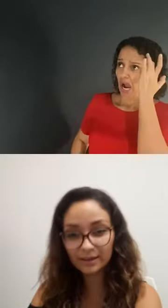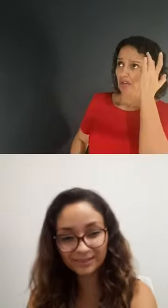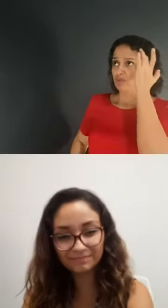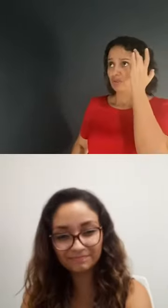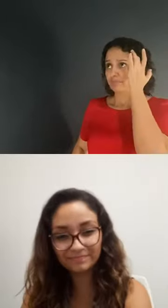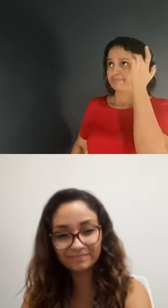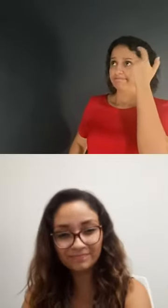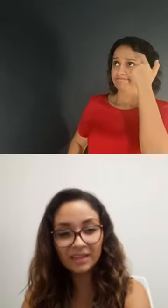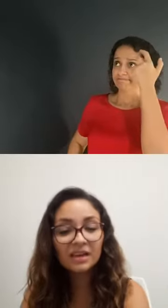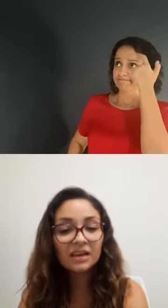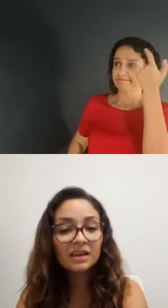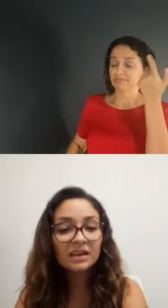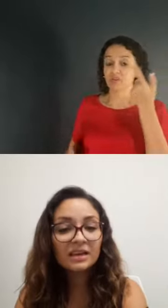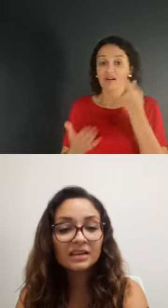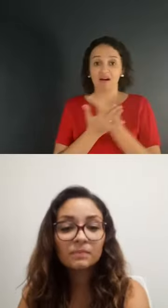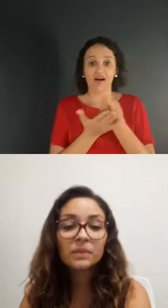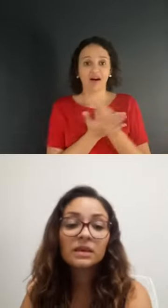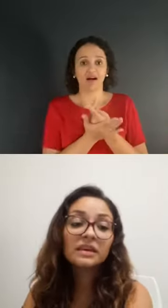com ela.